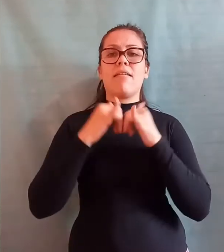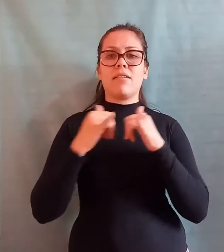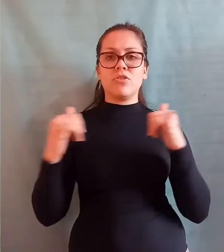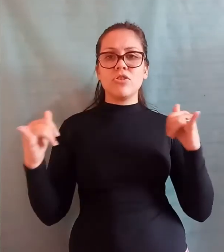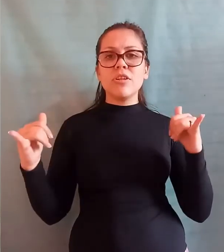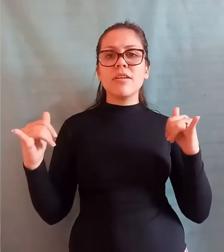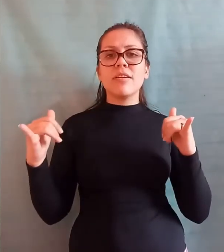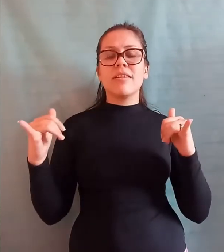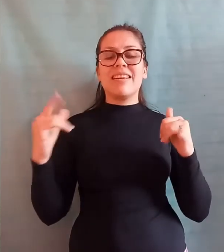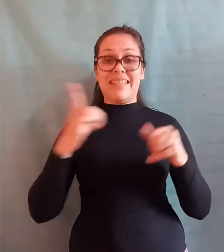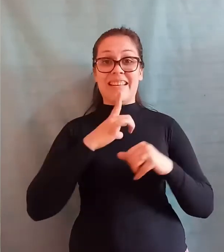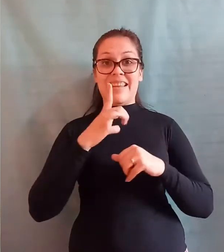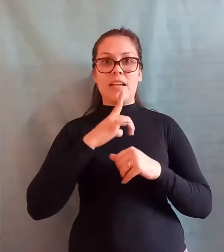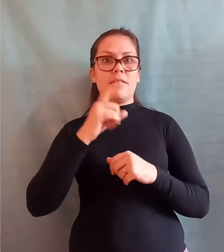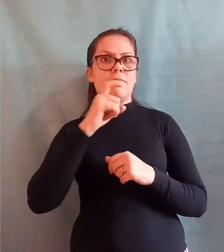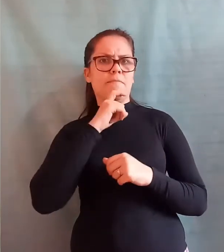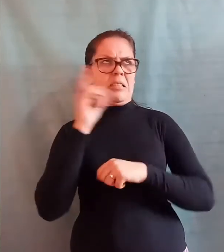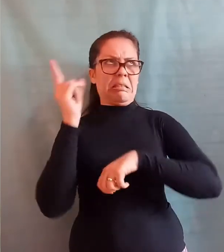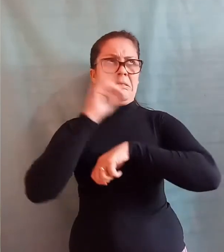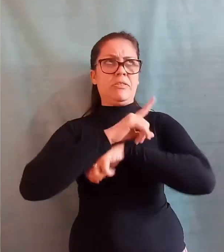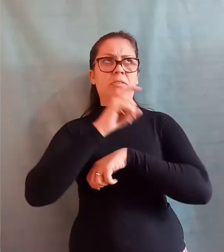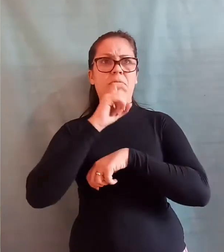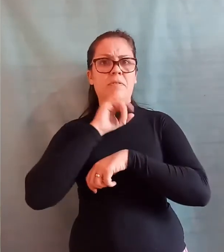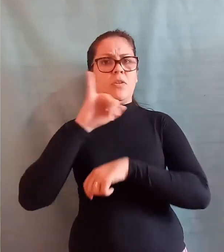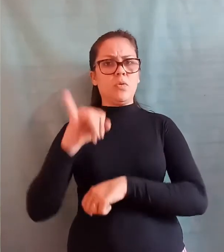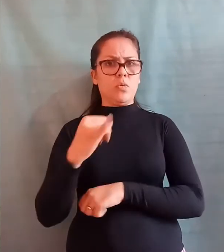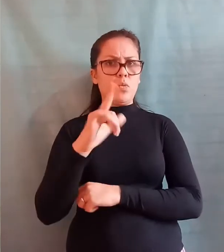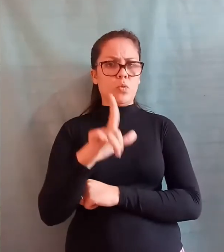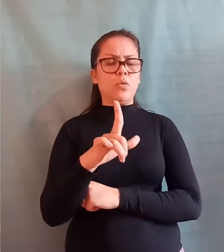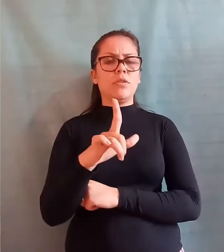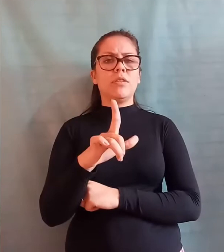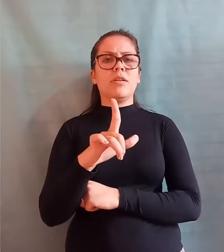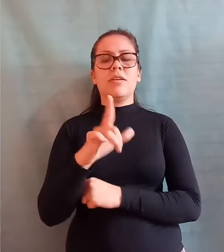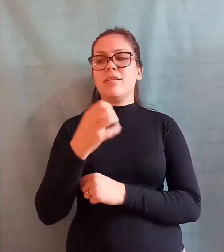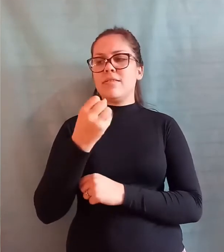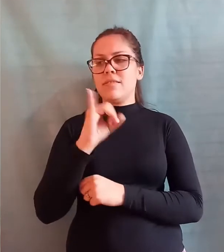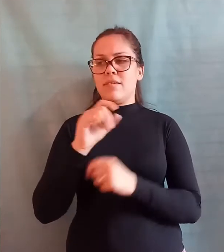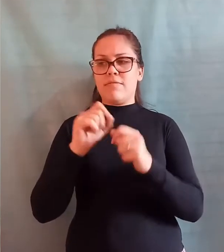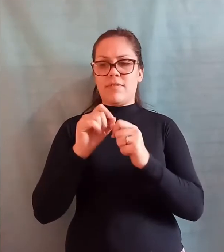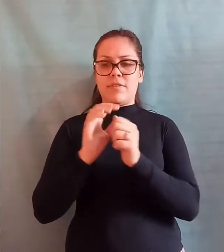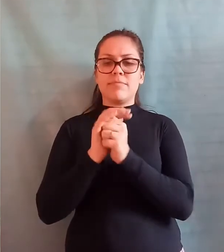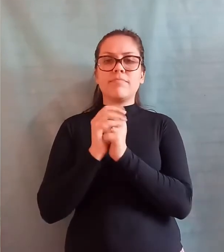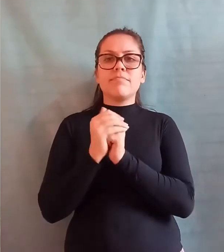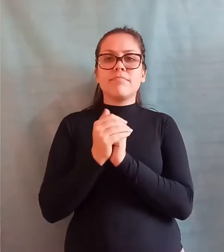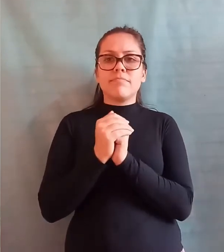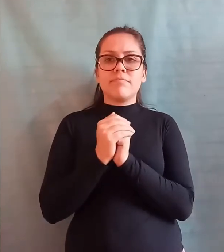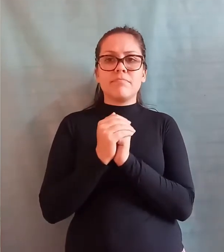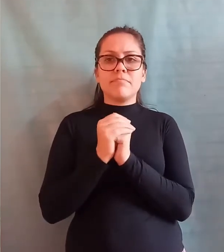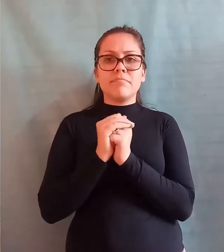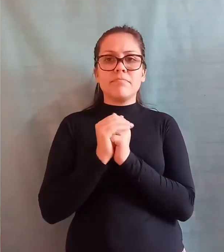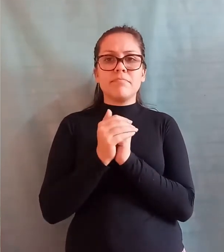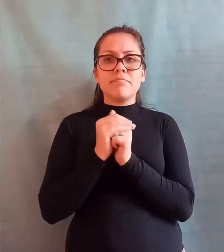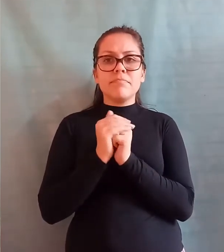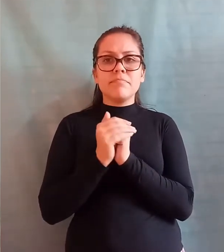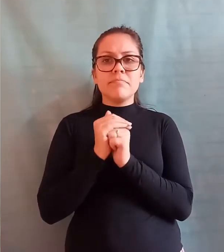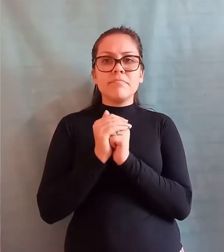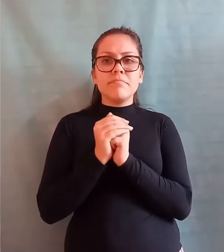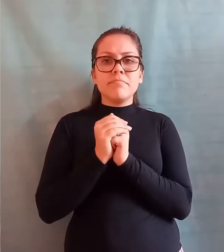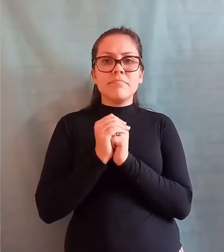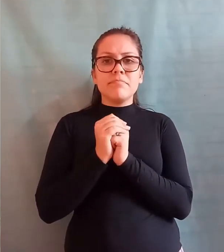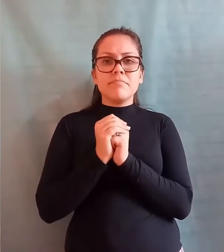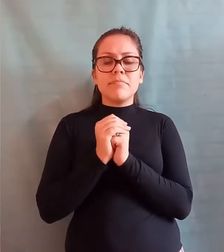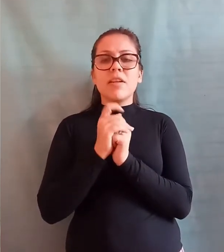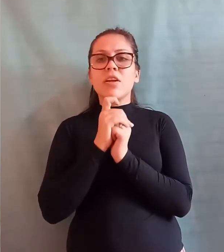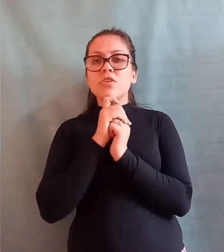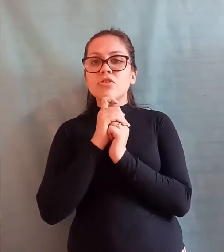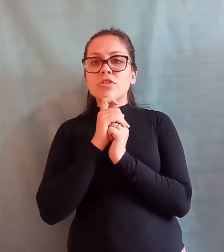tá? Tem feito os dias muito frios, né? Agora a gente está em julho. Quando eu faço assim, eu seguro as minhas mãos, que